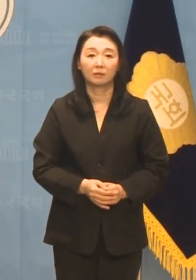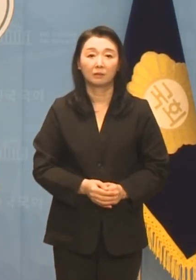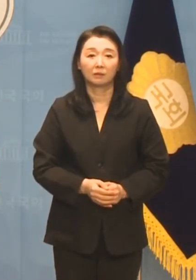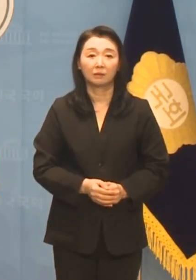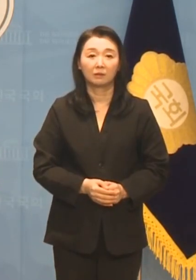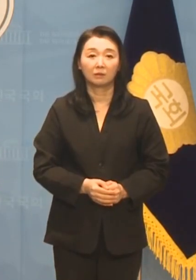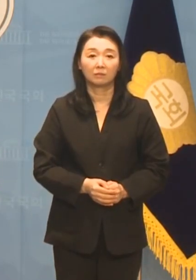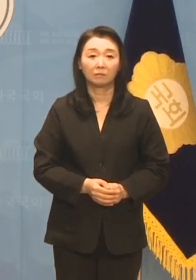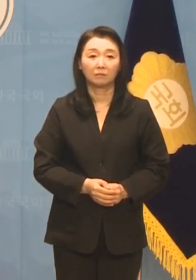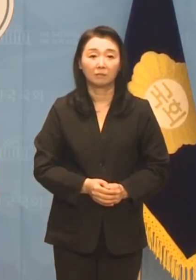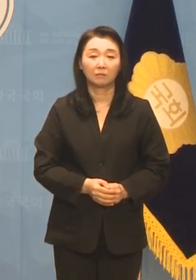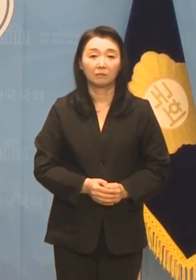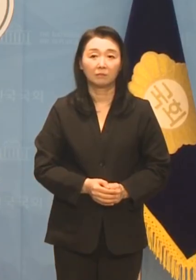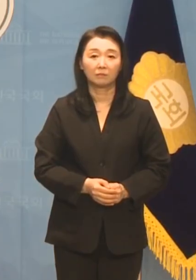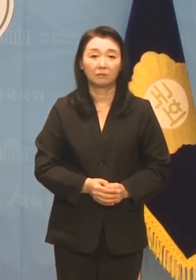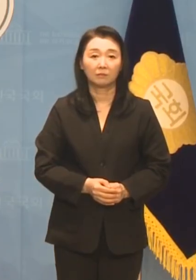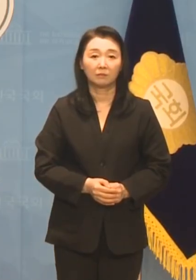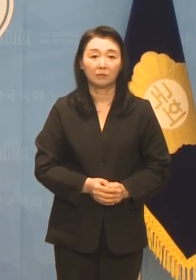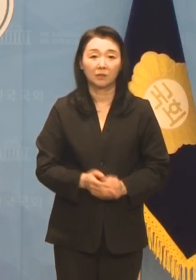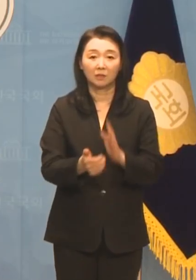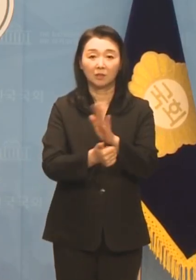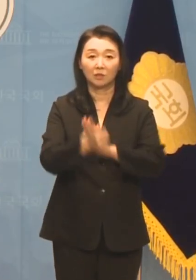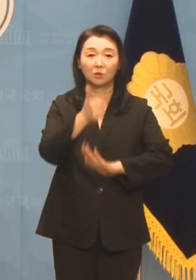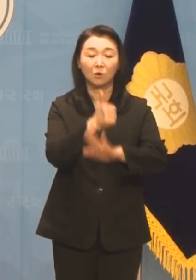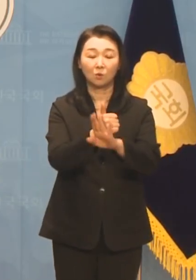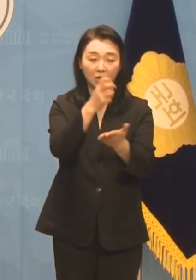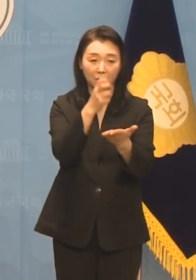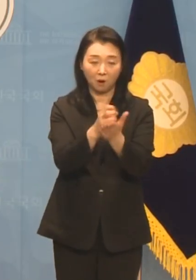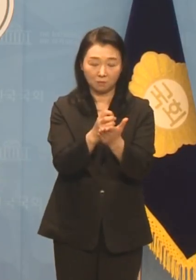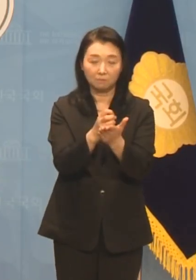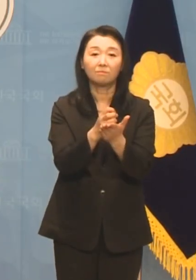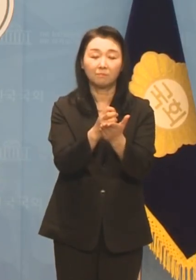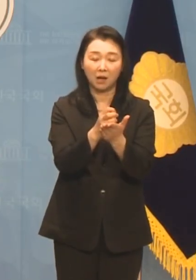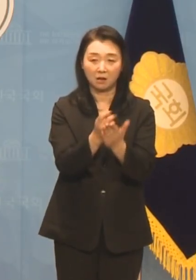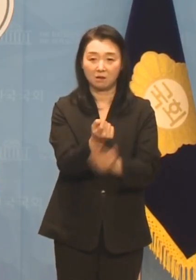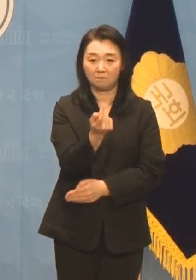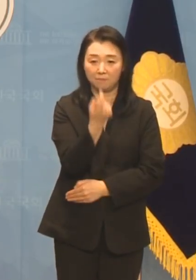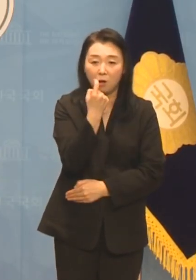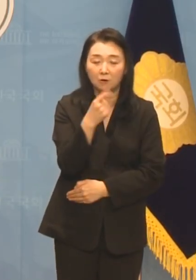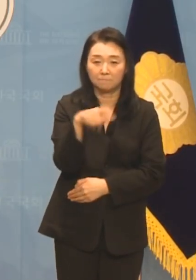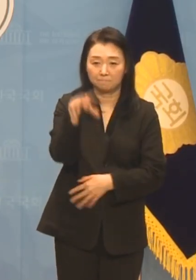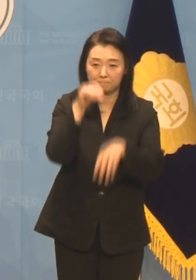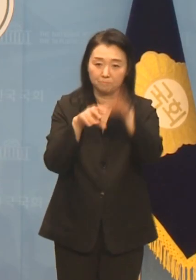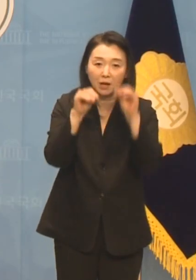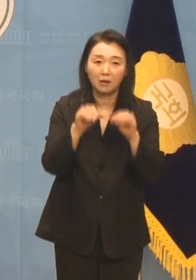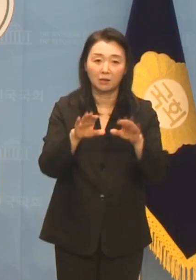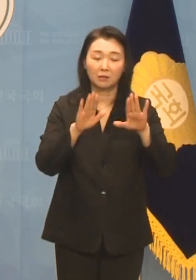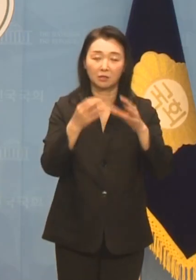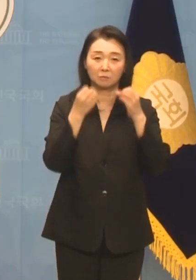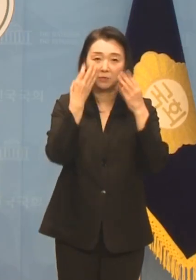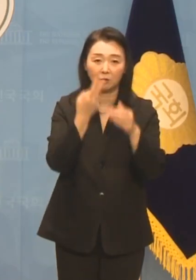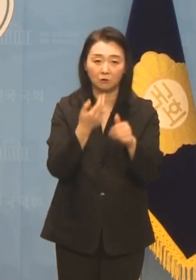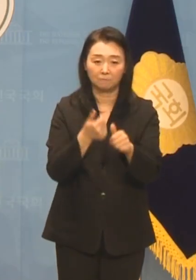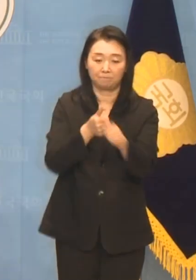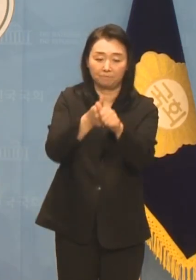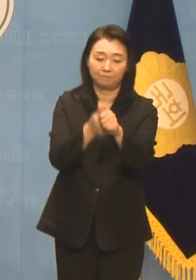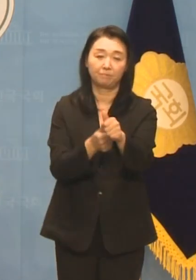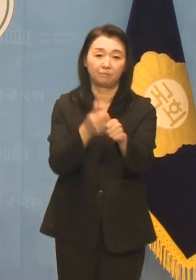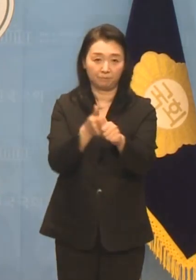이미 실증된 성공의 법칙을 충실하게 배우고 익혀 쉼없이 도전하고 따라잡는